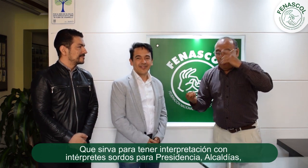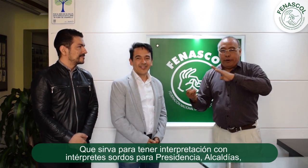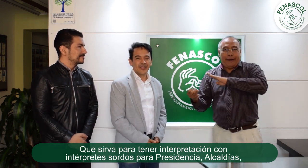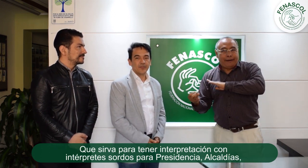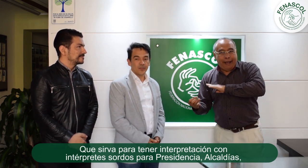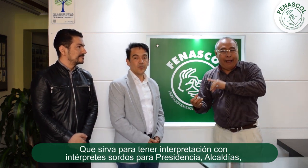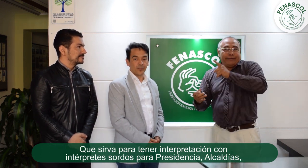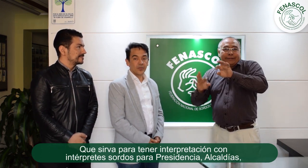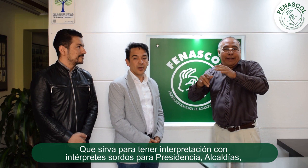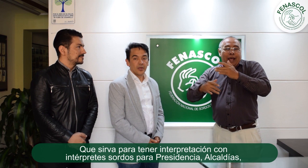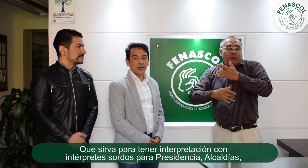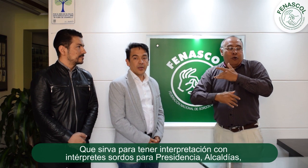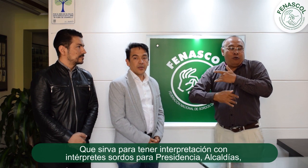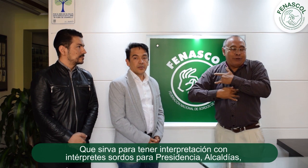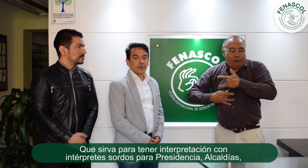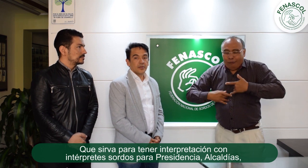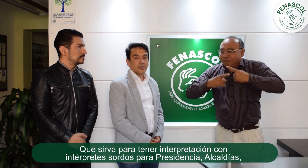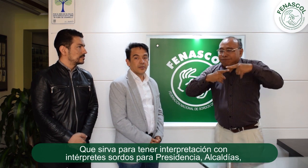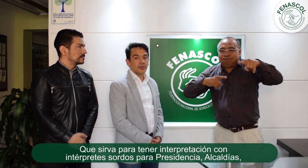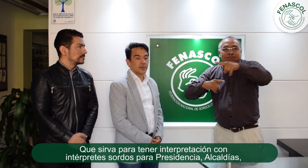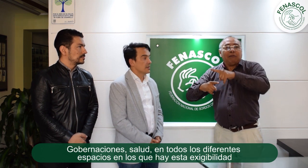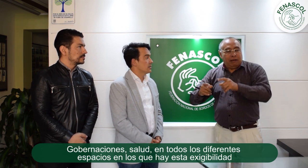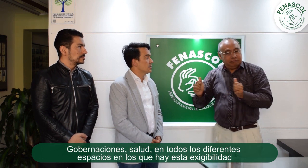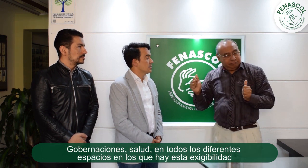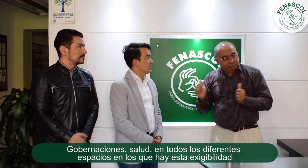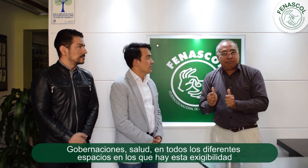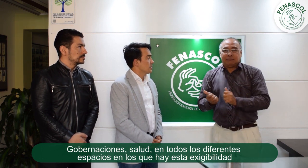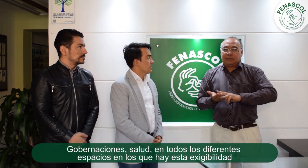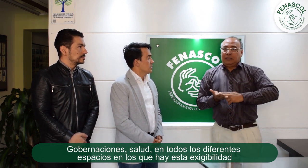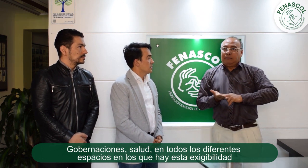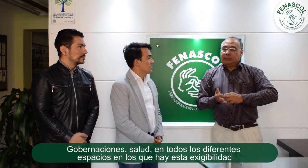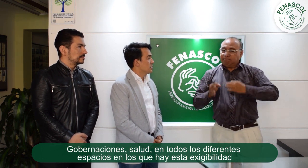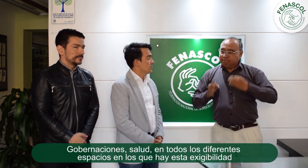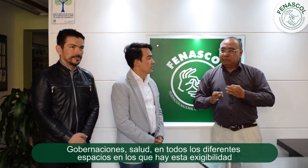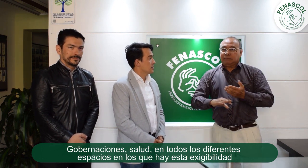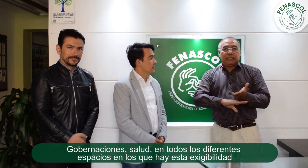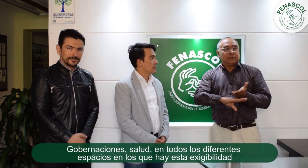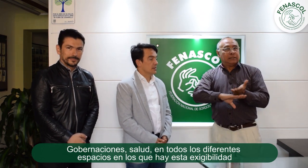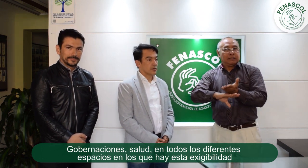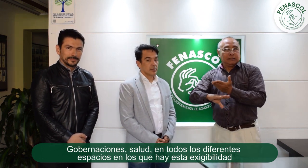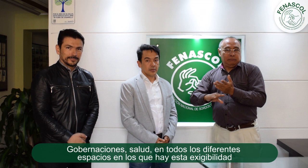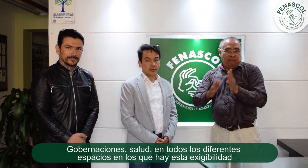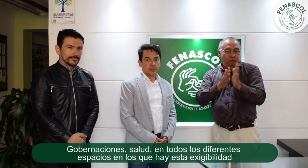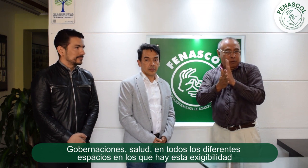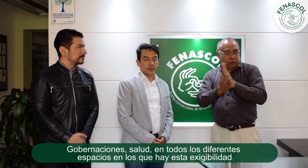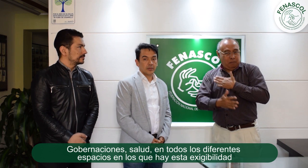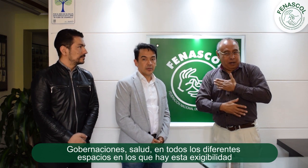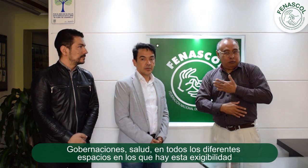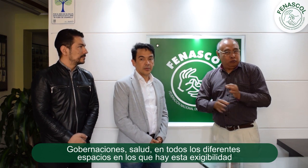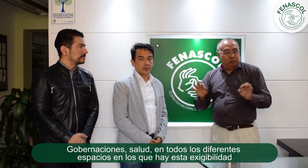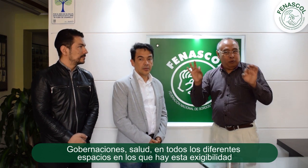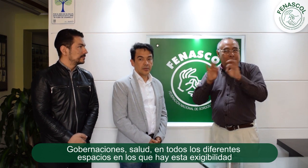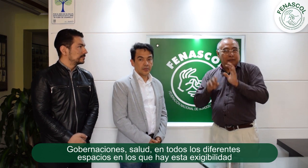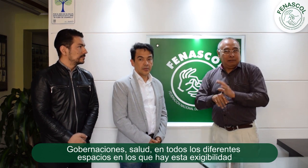interpretación con intérpretes sordos para presidencia, alcaldías, gobernaciones, salud, en todos los diferentes